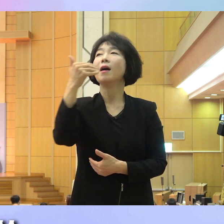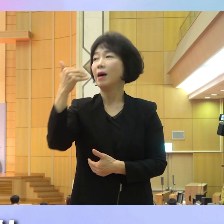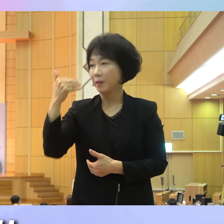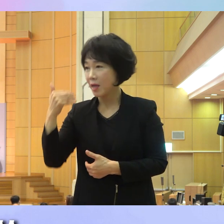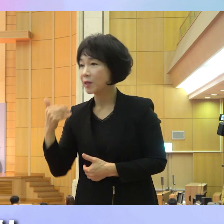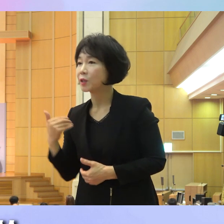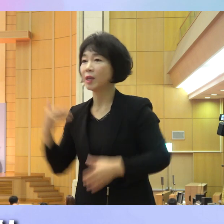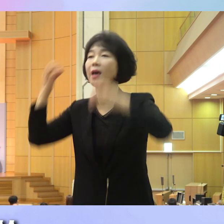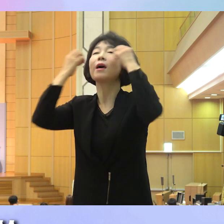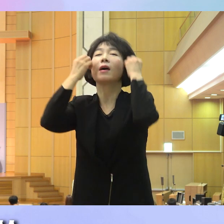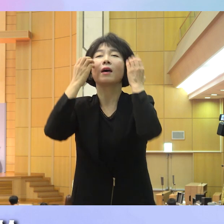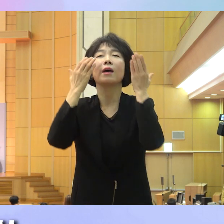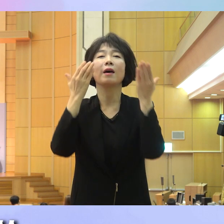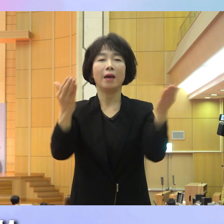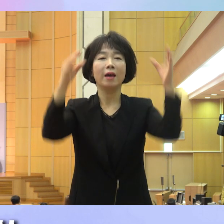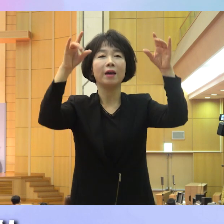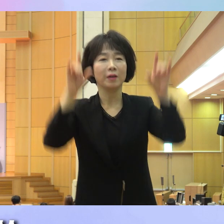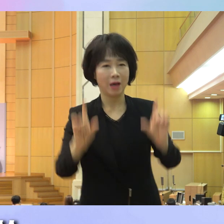가득한